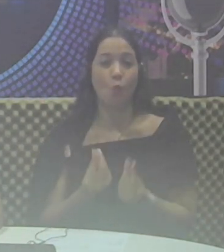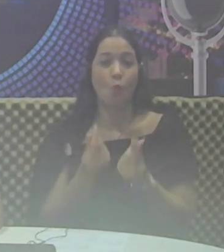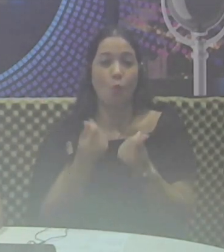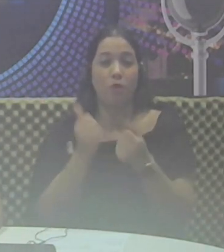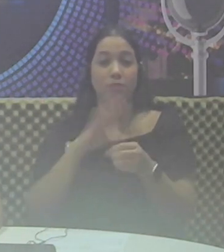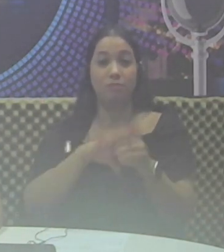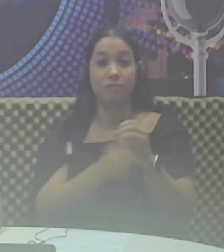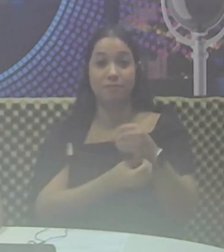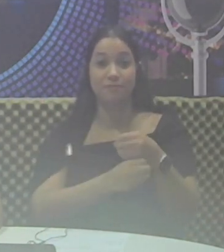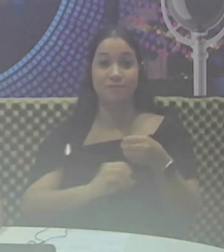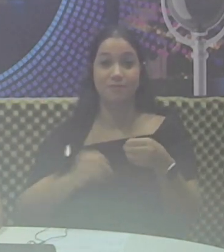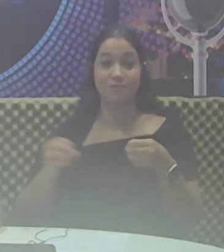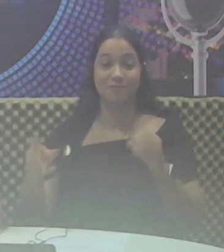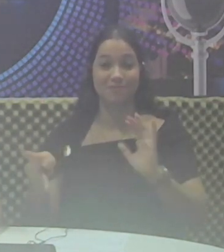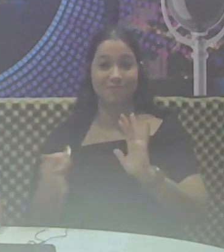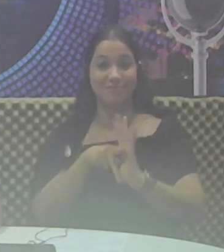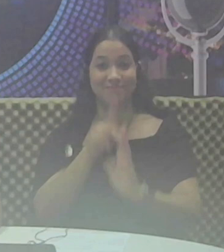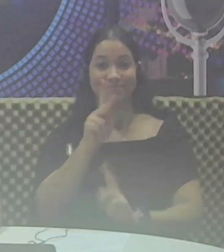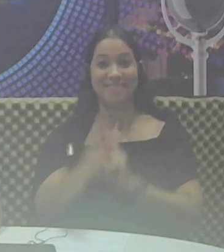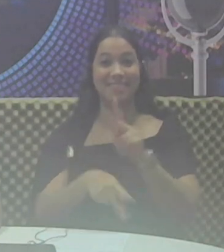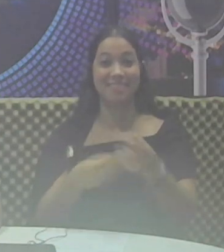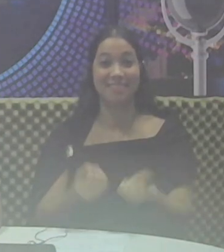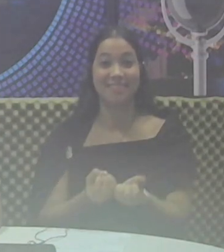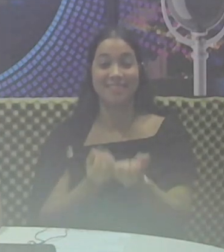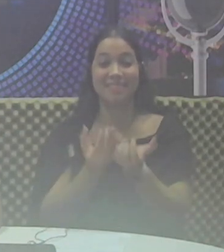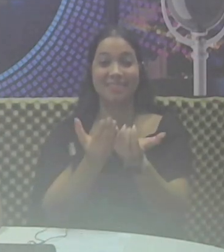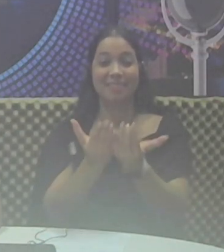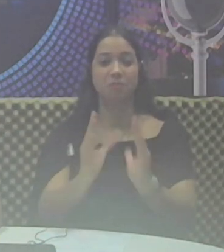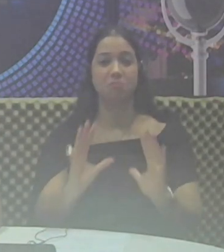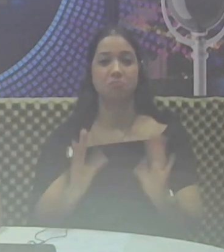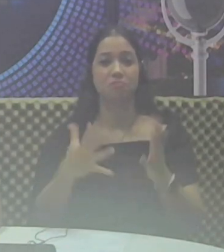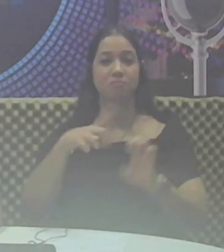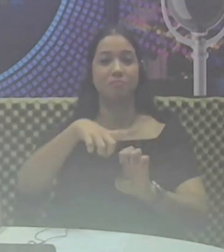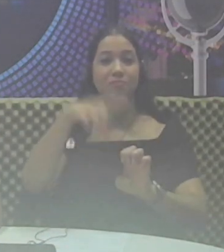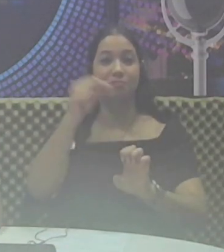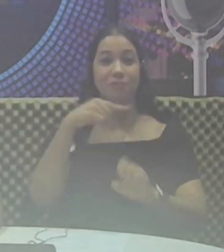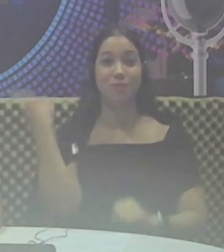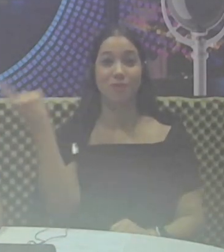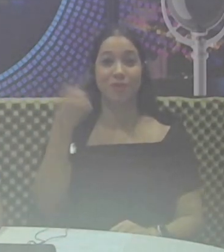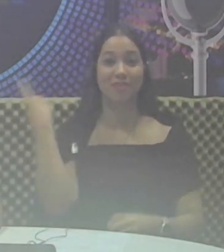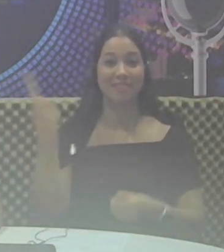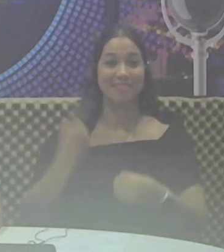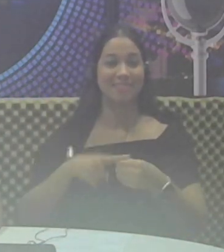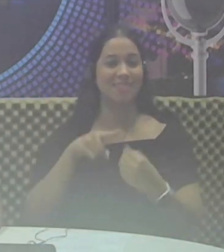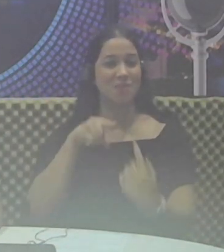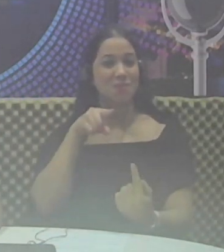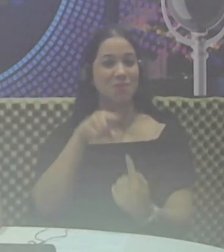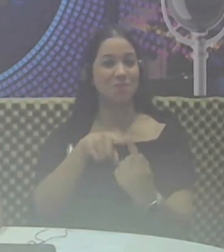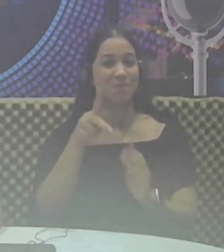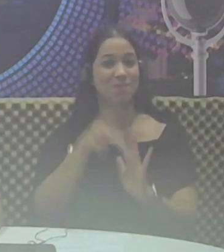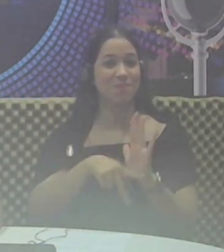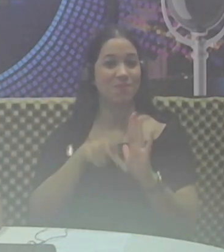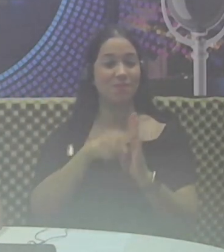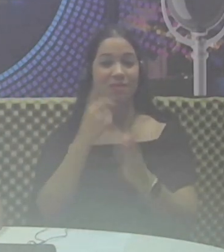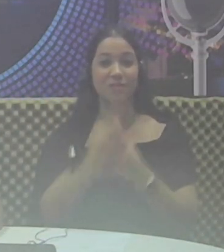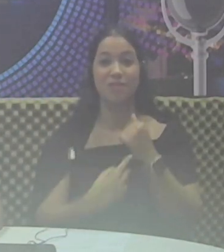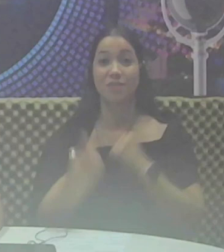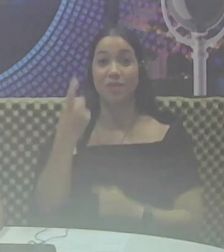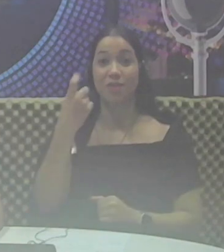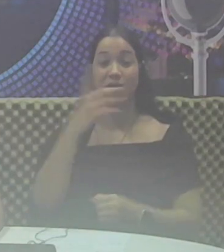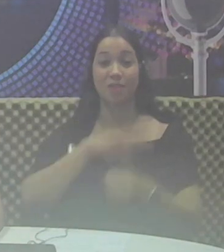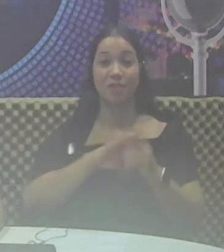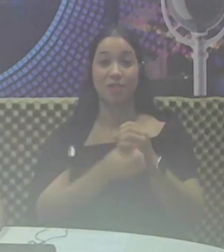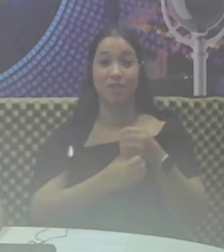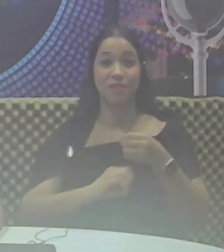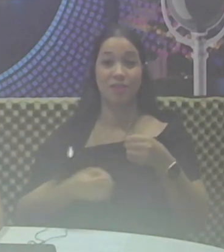saneamento básico oferecido à população mobilizou empresários da cidade em prol de um projeto unificado para o